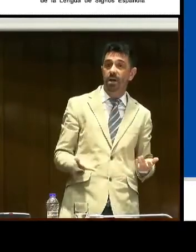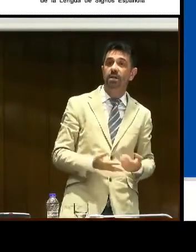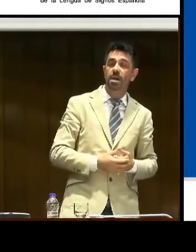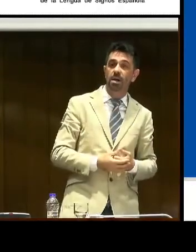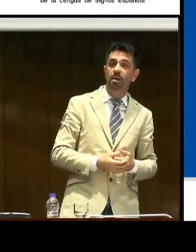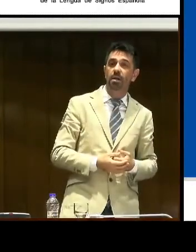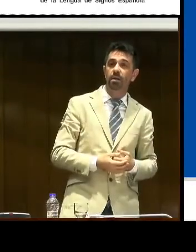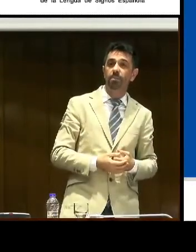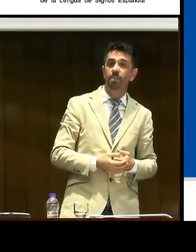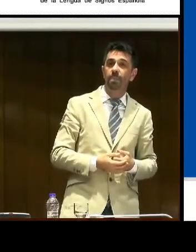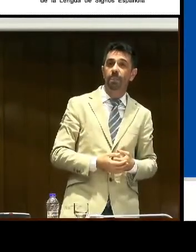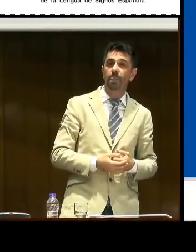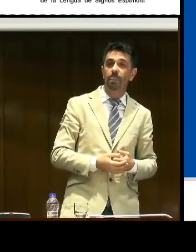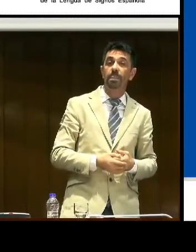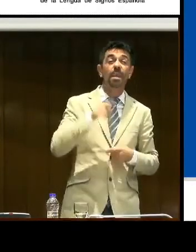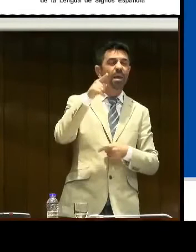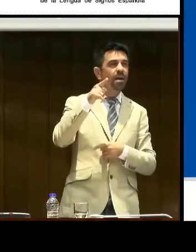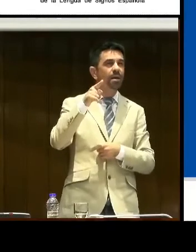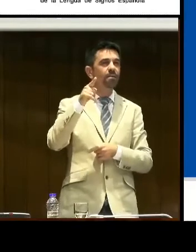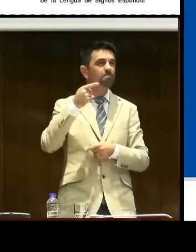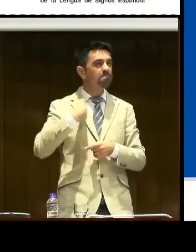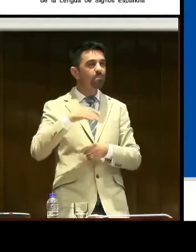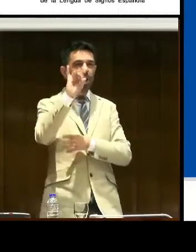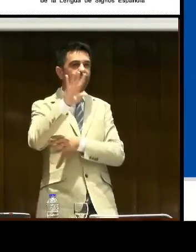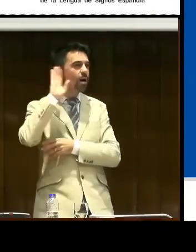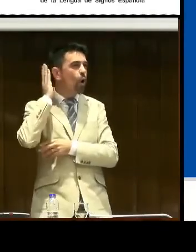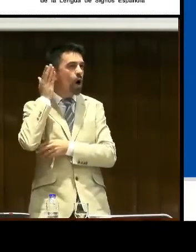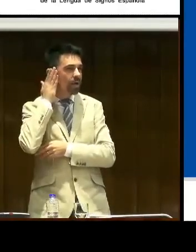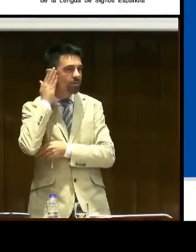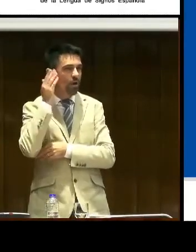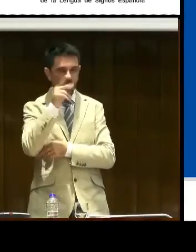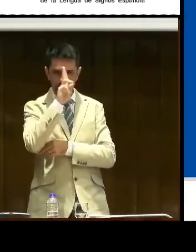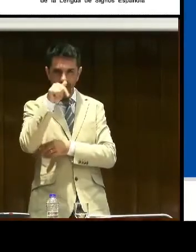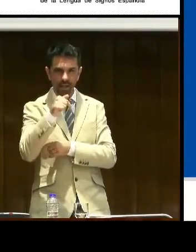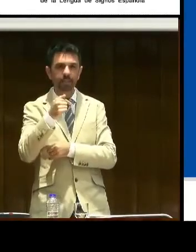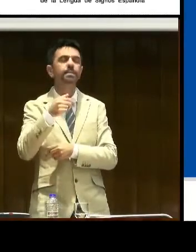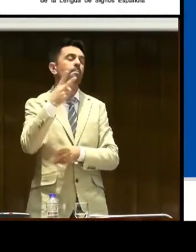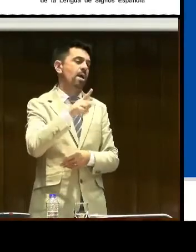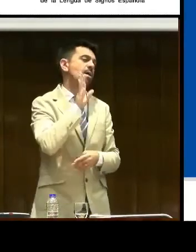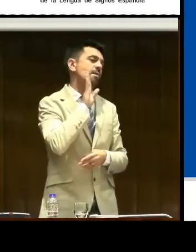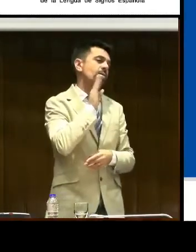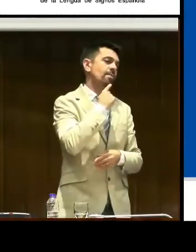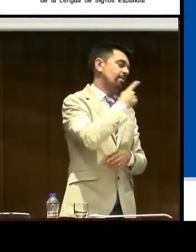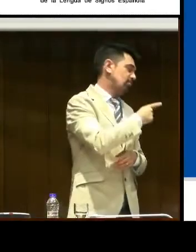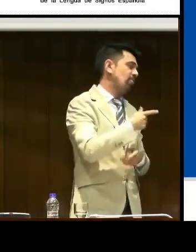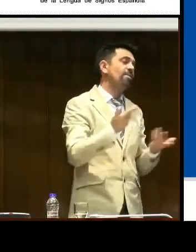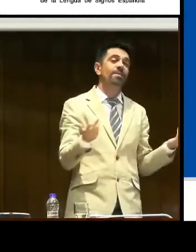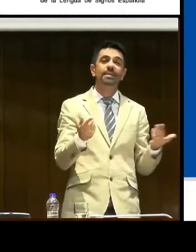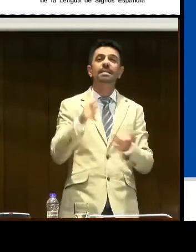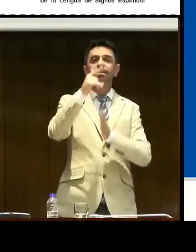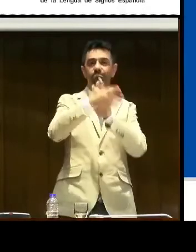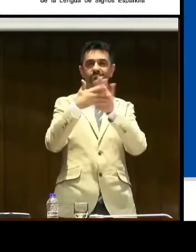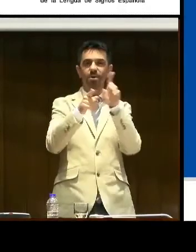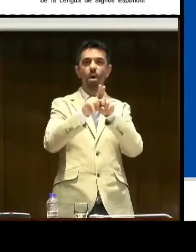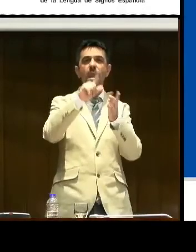En aquel congreso también señaló que las lenguas de signos son lenguas de cultura y que,